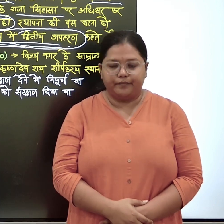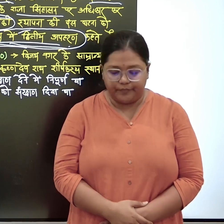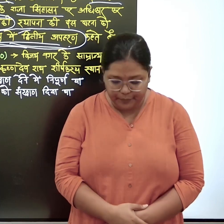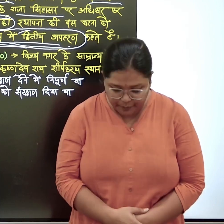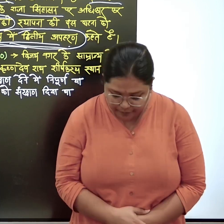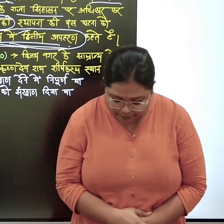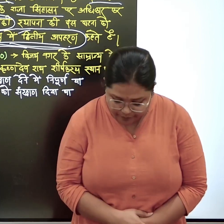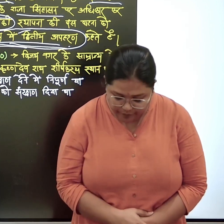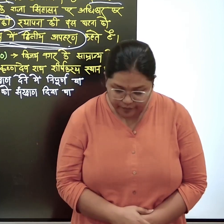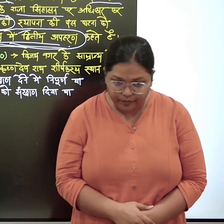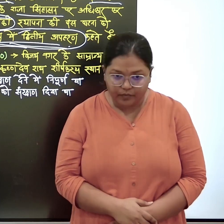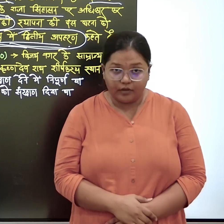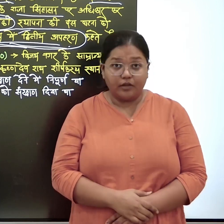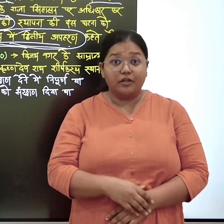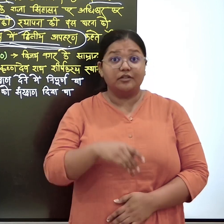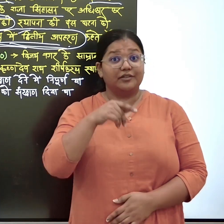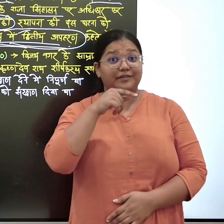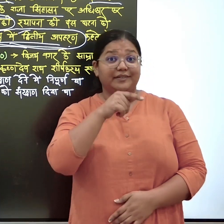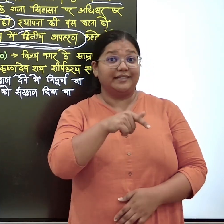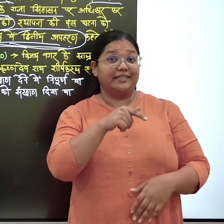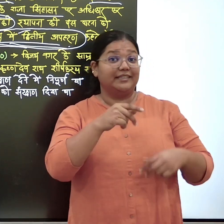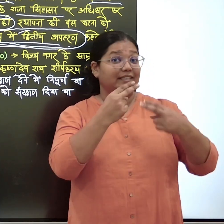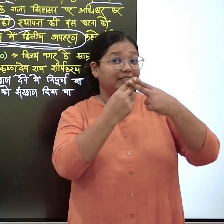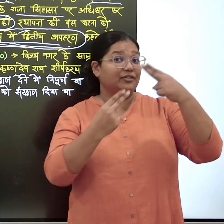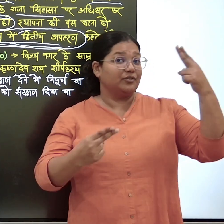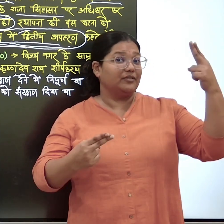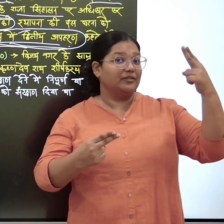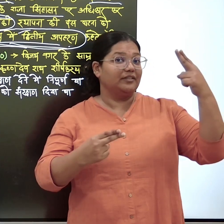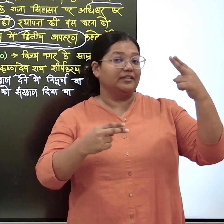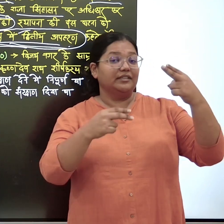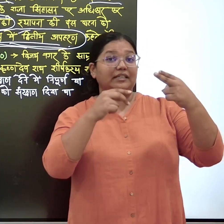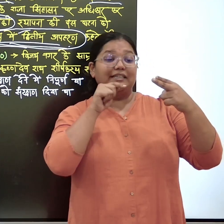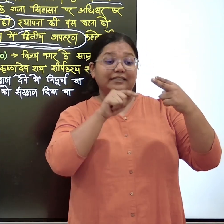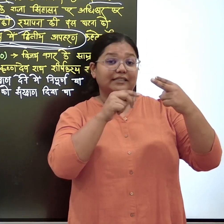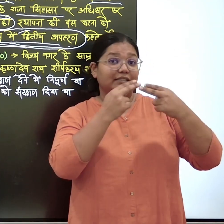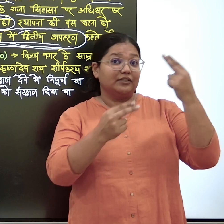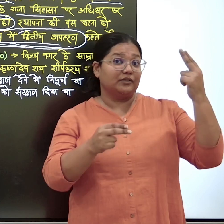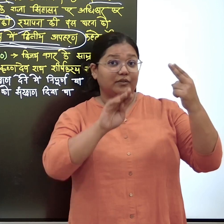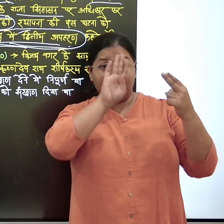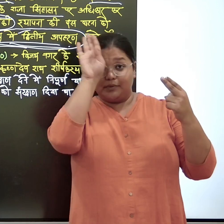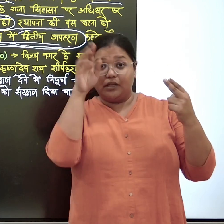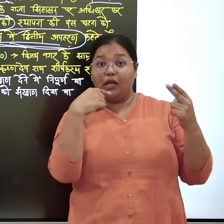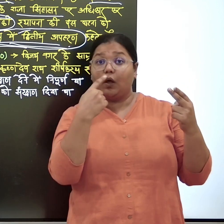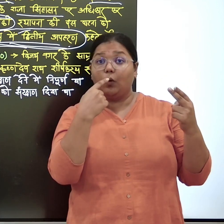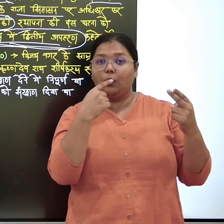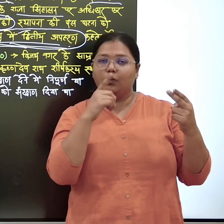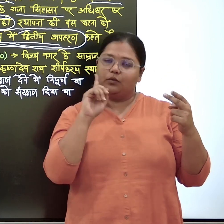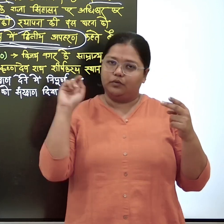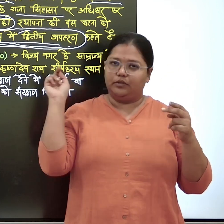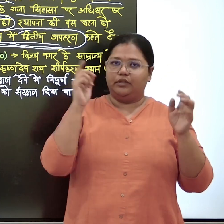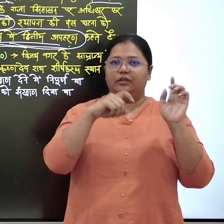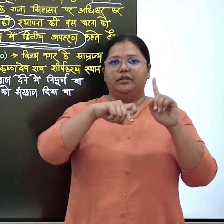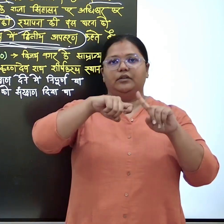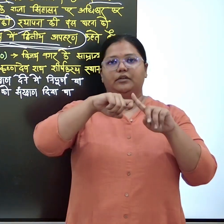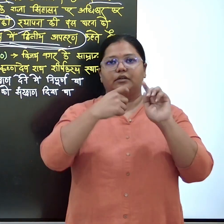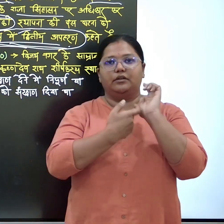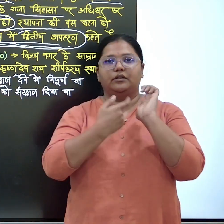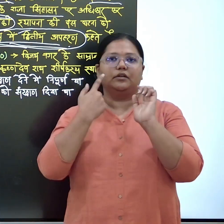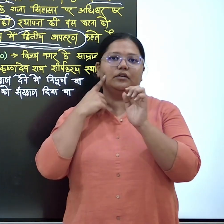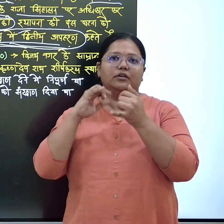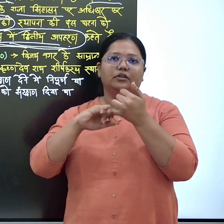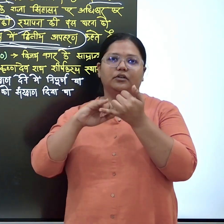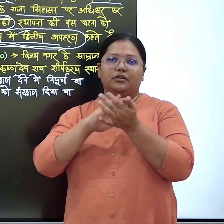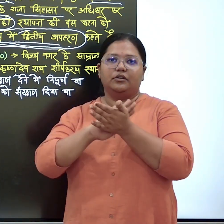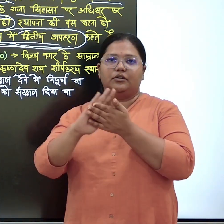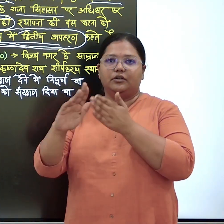जो राजा उस समय रहते हैं वही कृष्ण देव राय हैं। ठीक, तो विजयनगर के